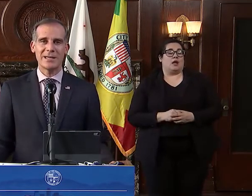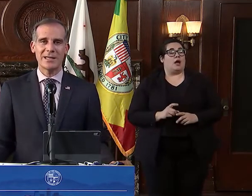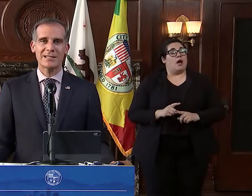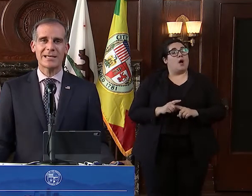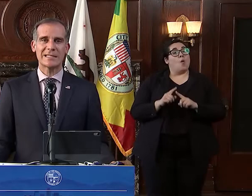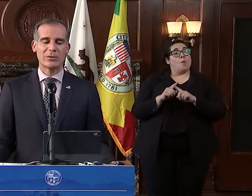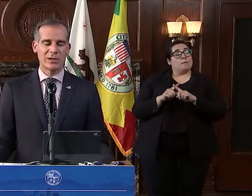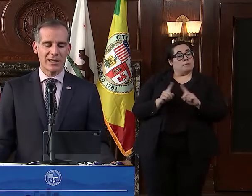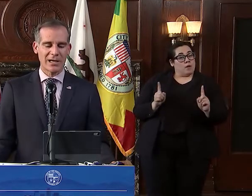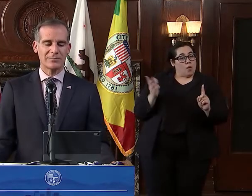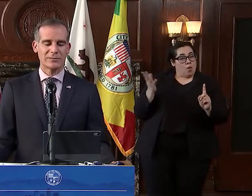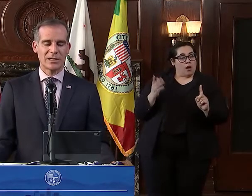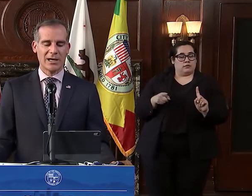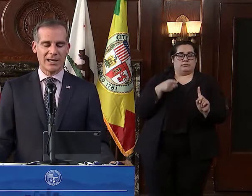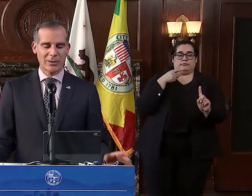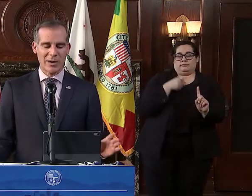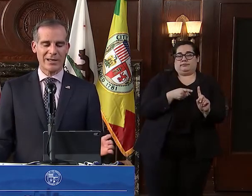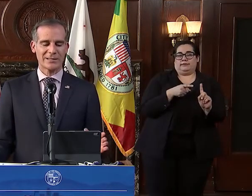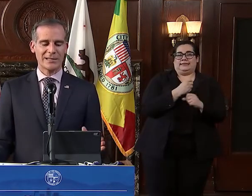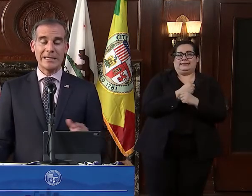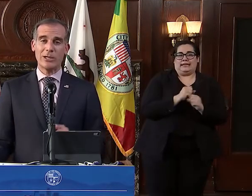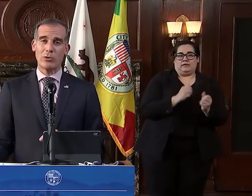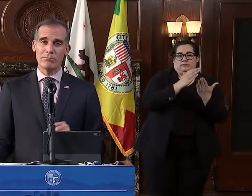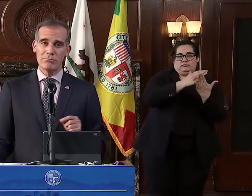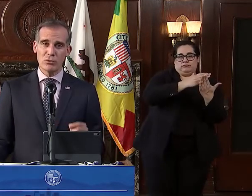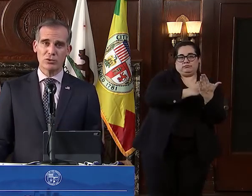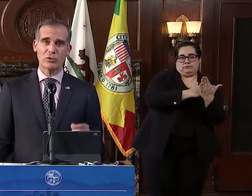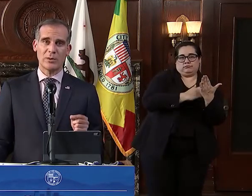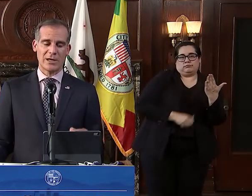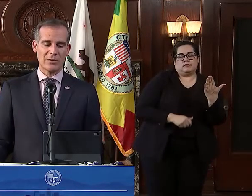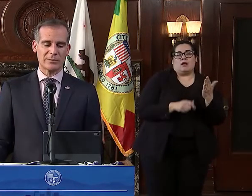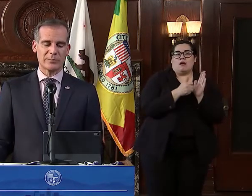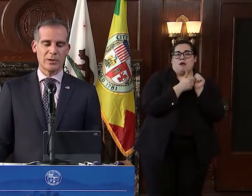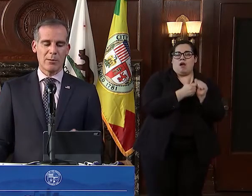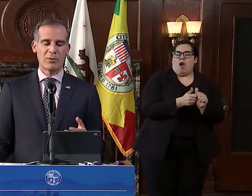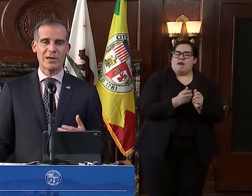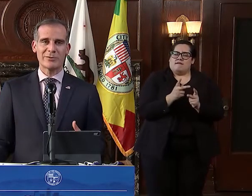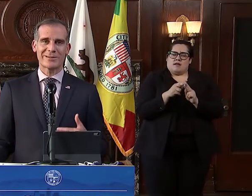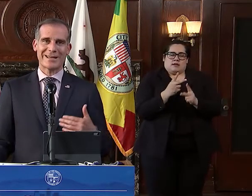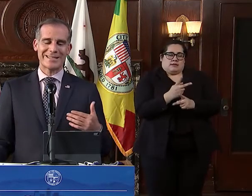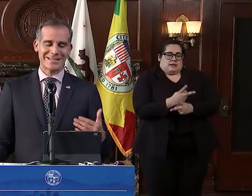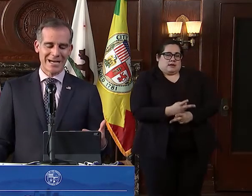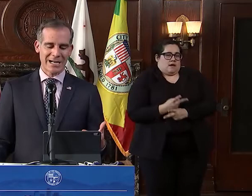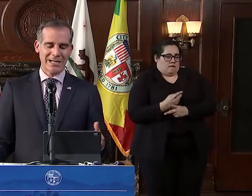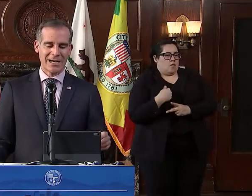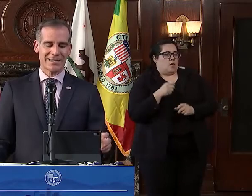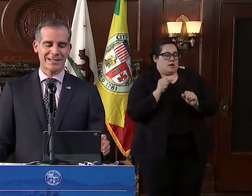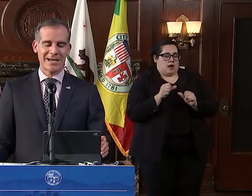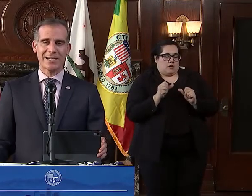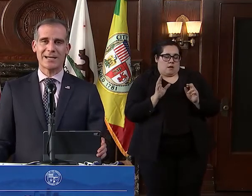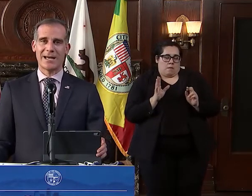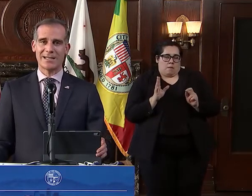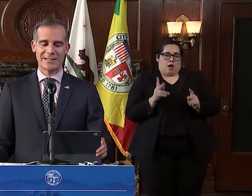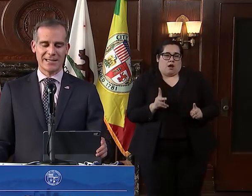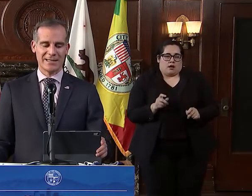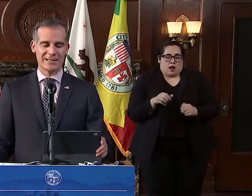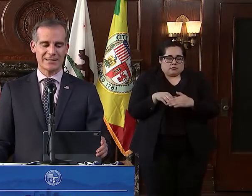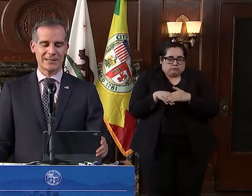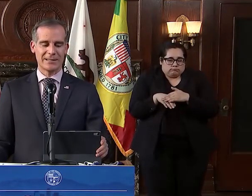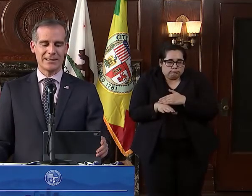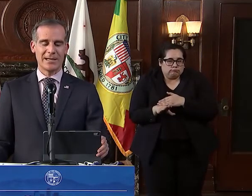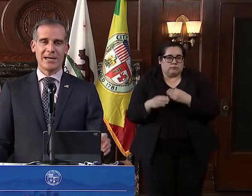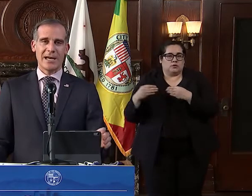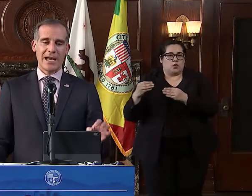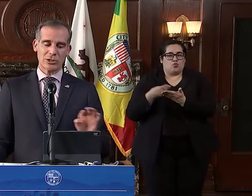las medidas de seguridad adecuadas y con mucho cuidado, podemos regresar a entrar a las